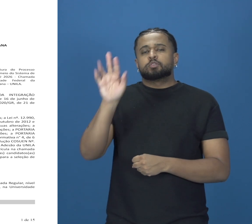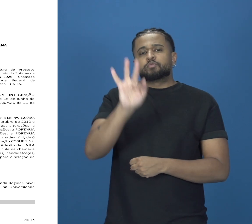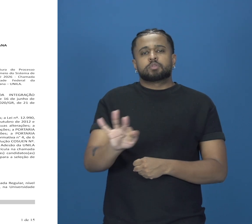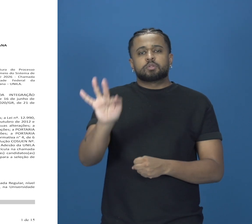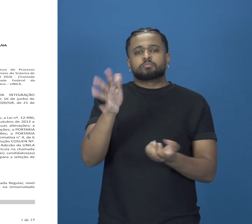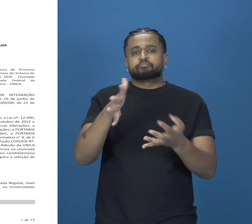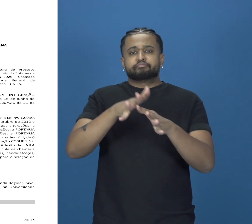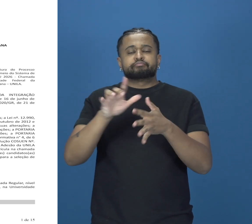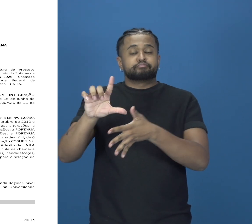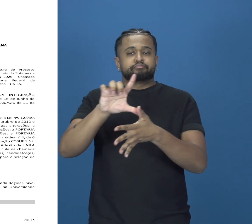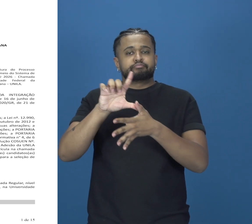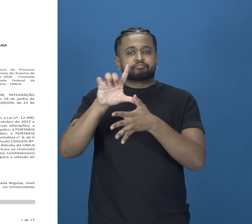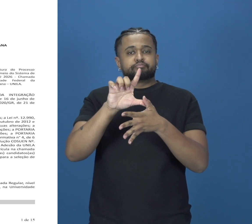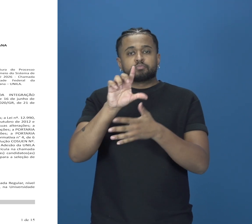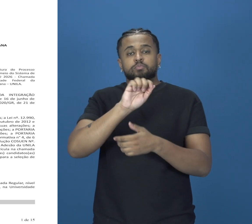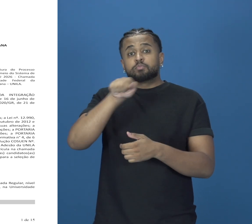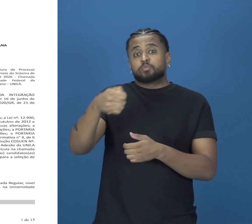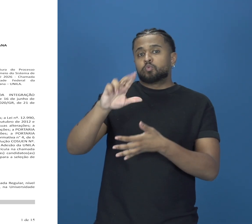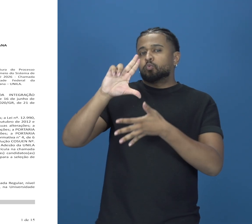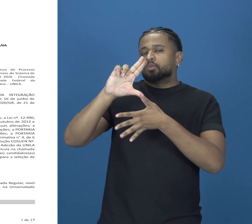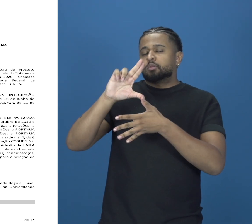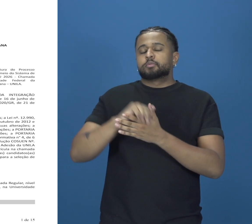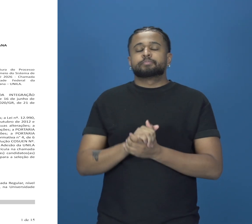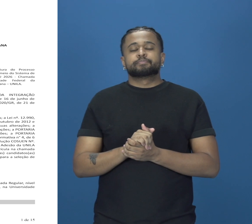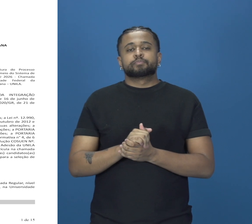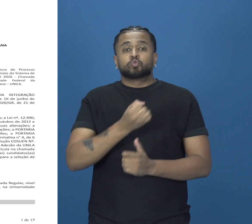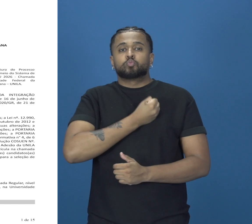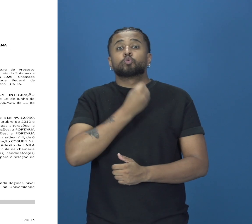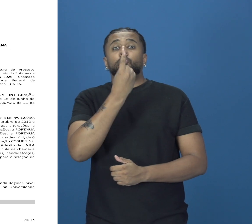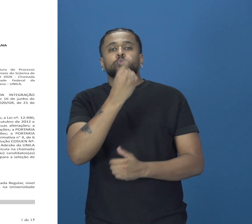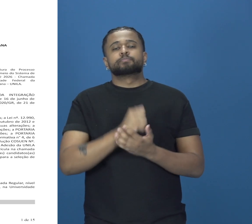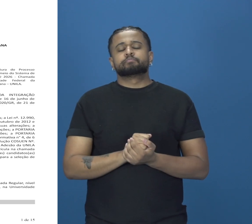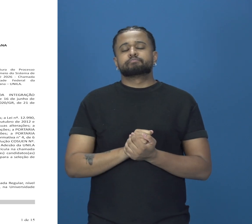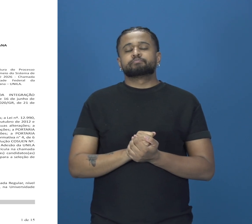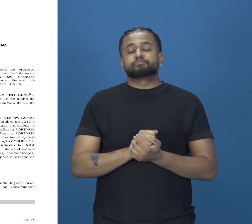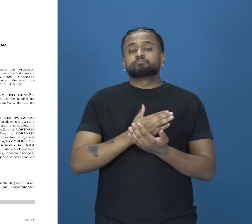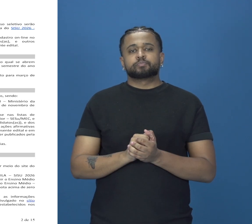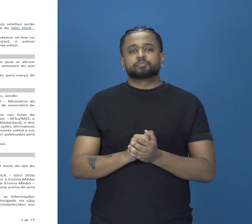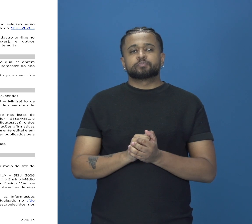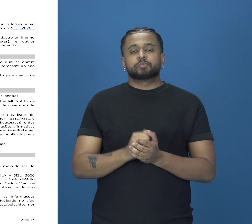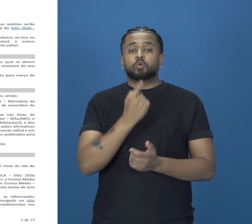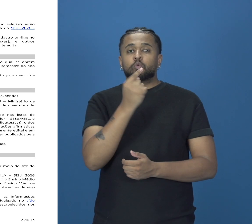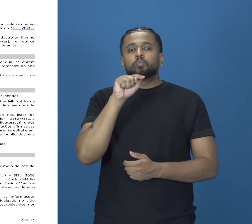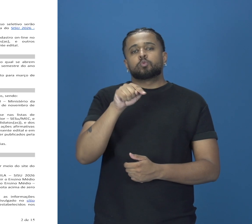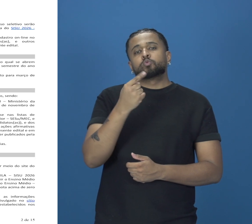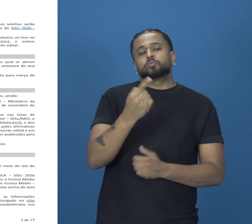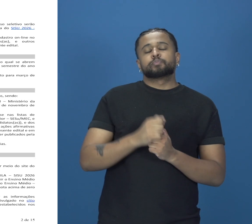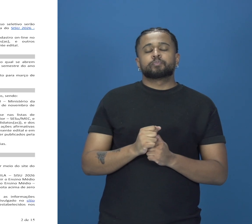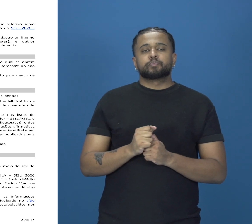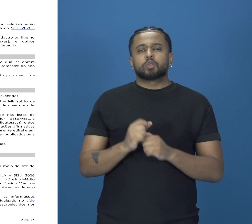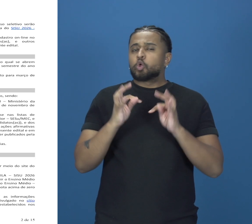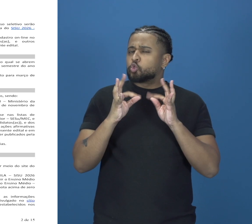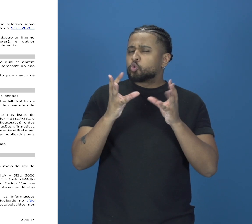Federal da Integração Latino-Americana, UNILA. Número 1. Das disposições preliminares. 1.1.